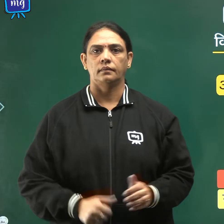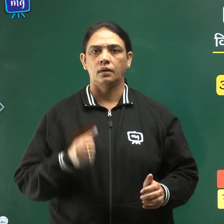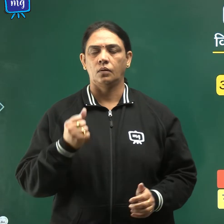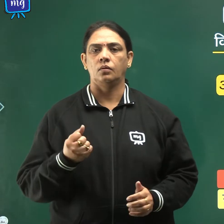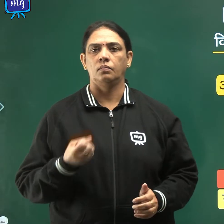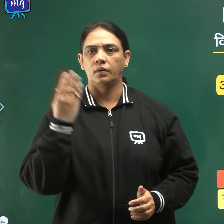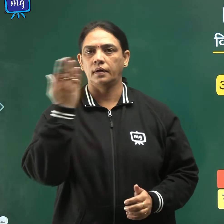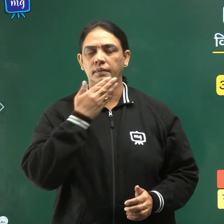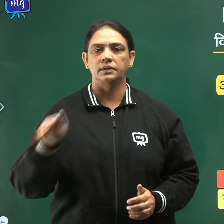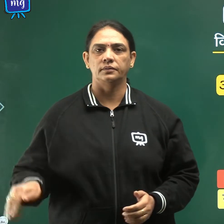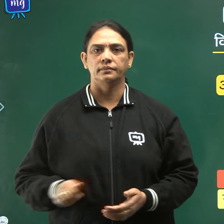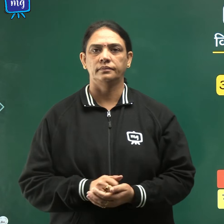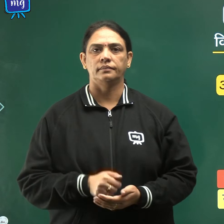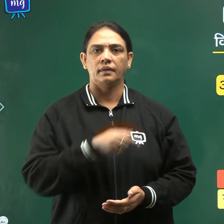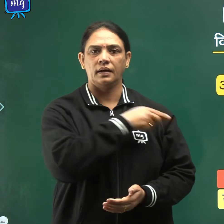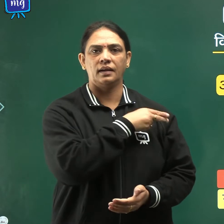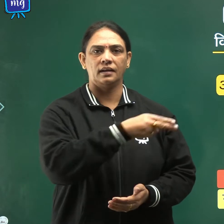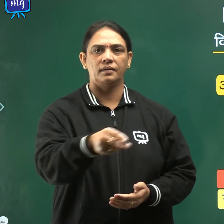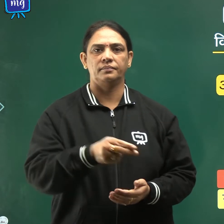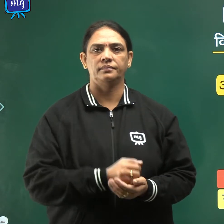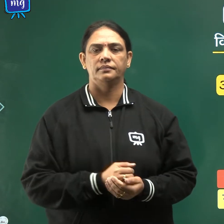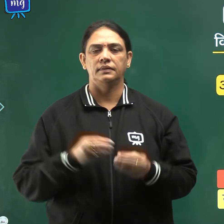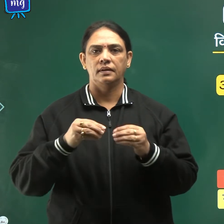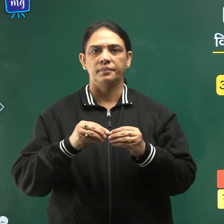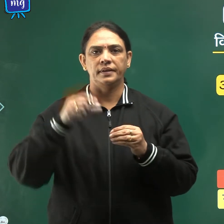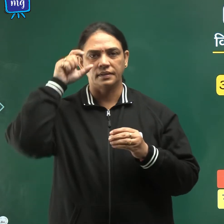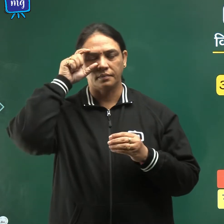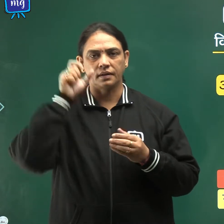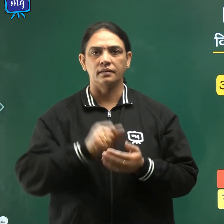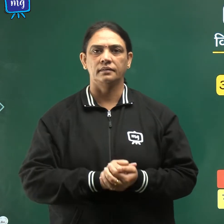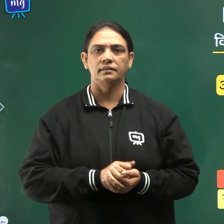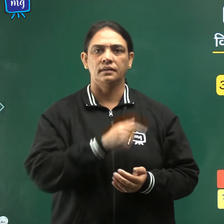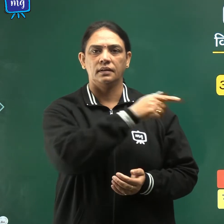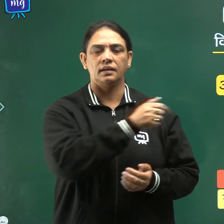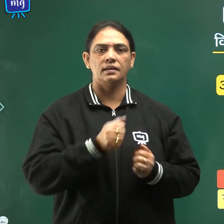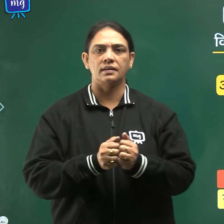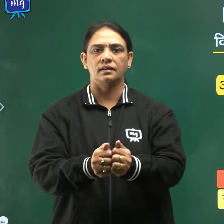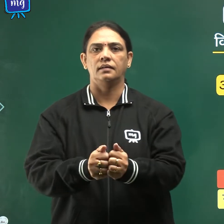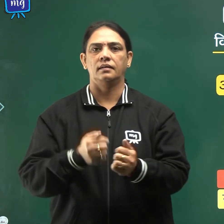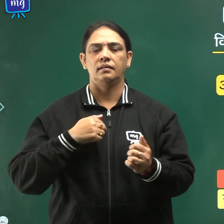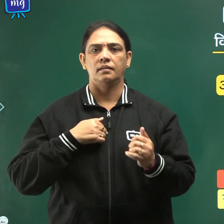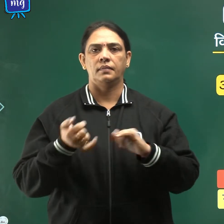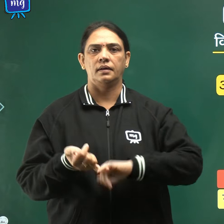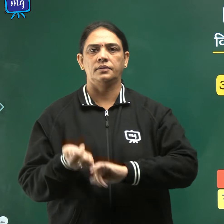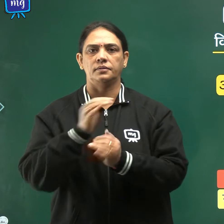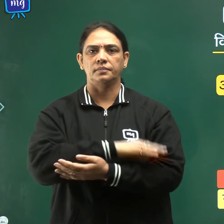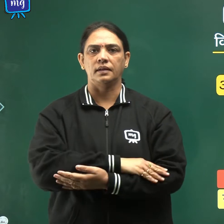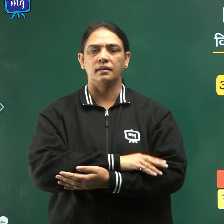गुड मॉर्निंग बच्चों। मेरा नाम भुवनेश शर्मा, मेरे साथ सुष्मिता